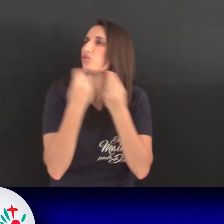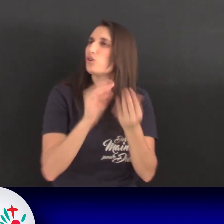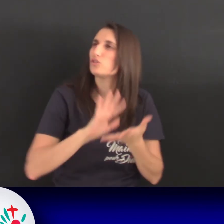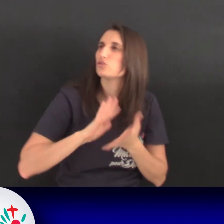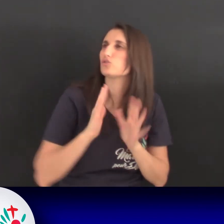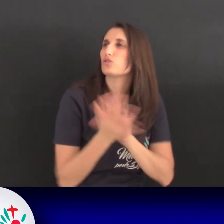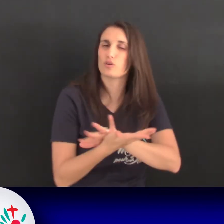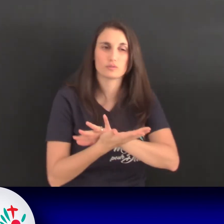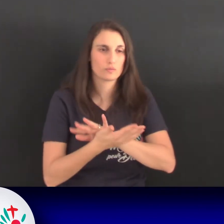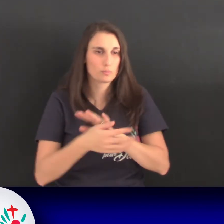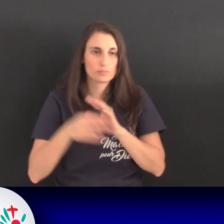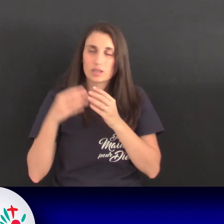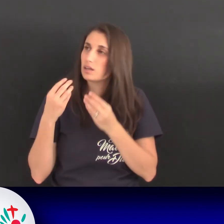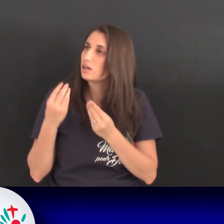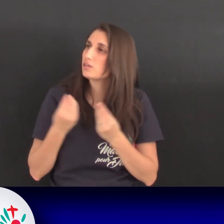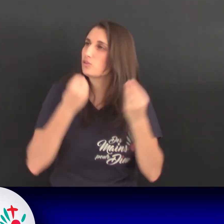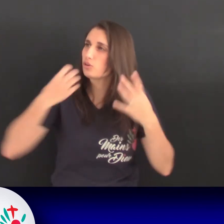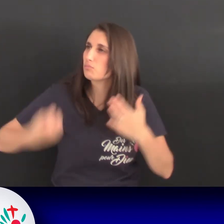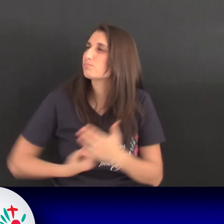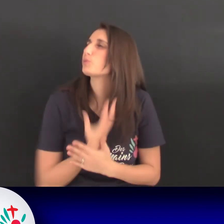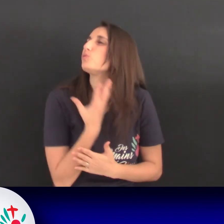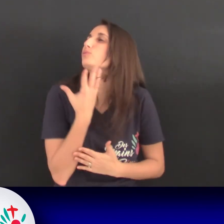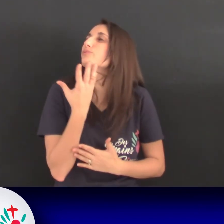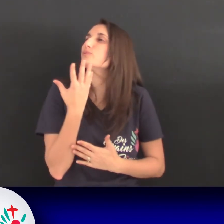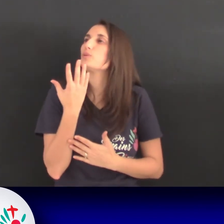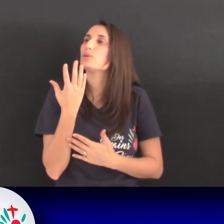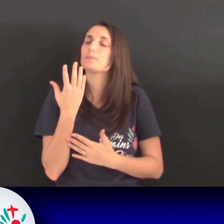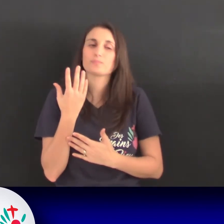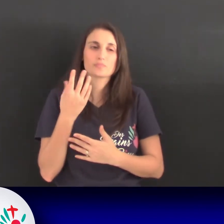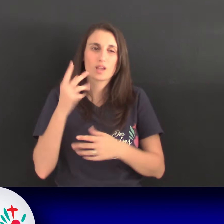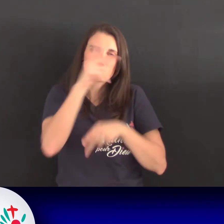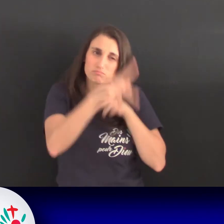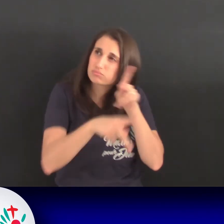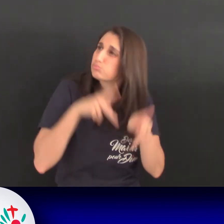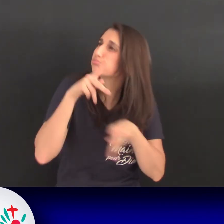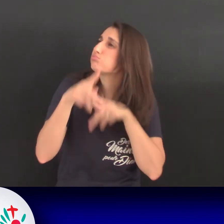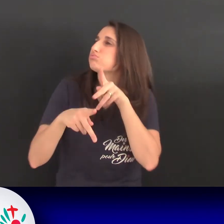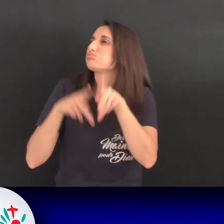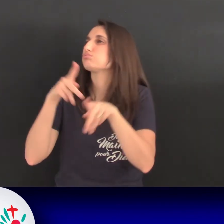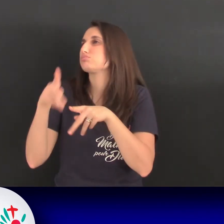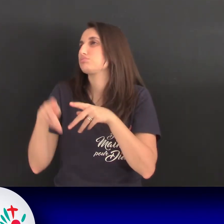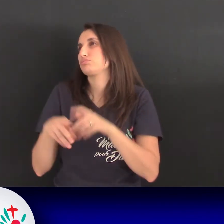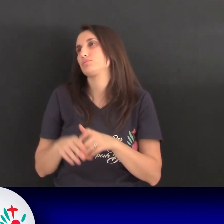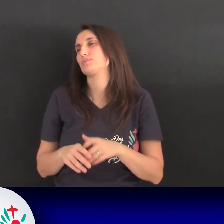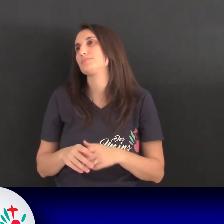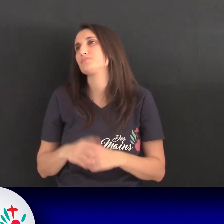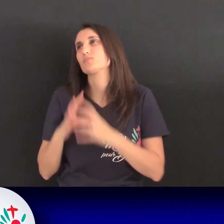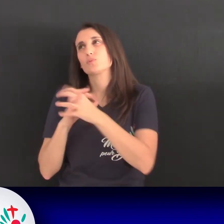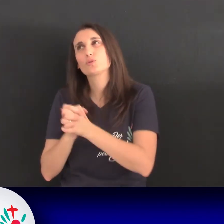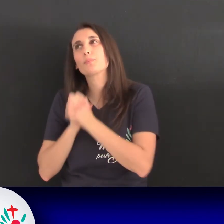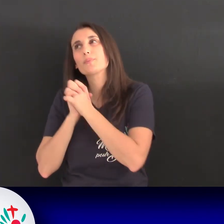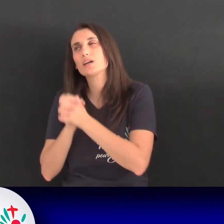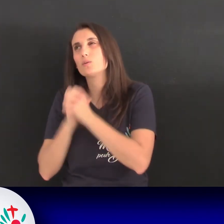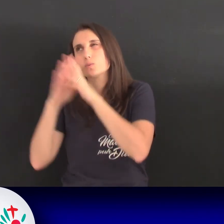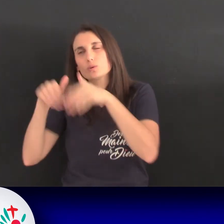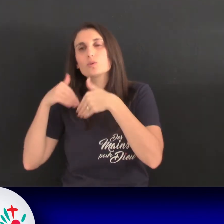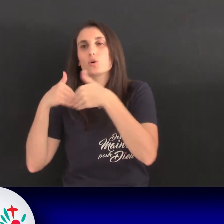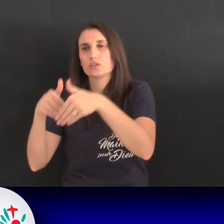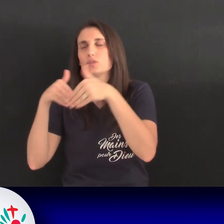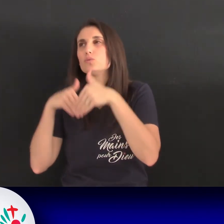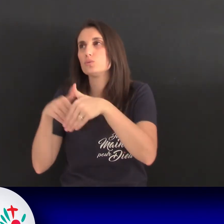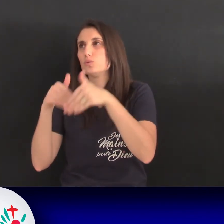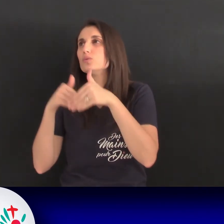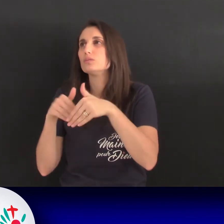Seigneur. Renouvelle-nous, restaure-nous, Seigneur. Encore une fois, merci, Seigneur. Nous te prions de continuer à agir,